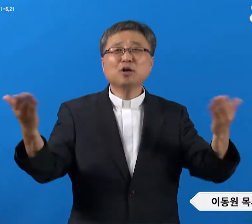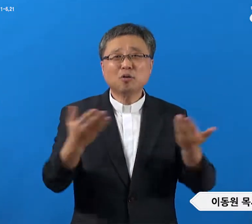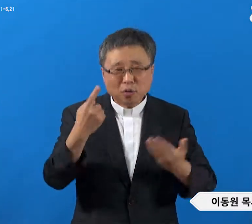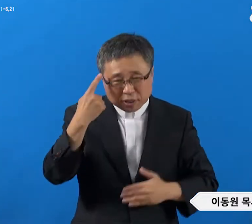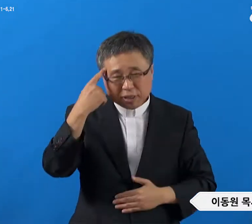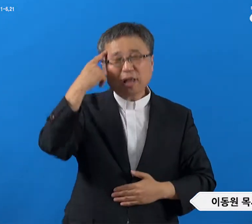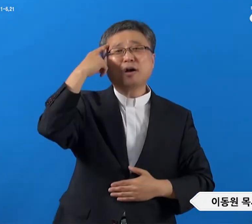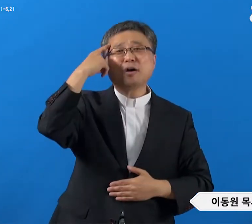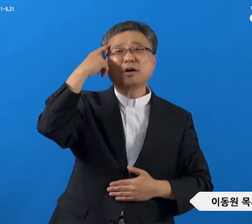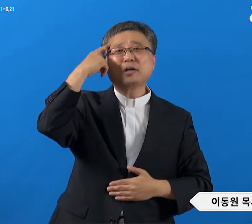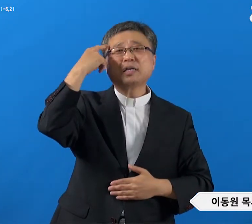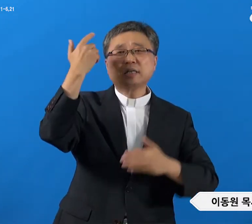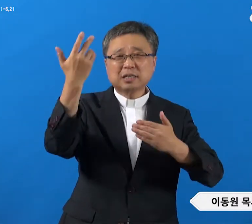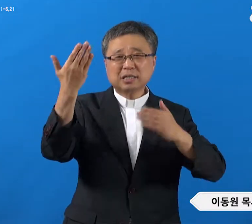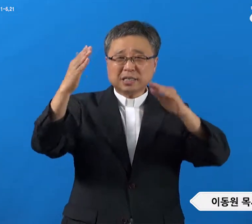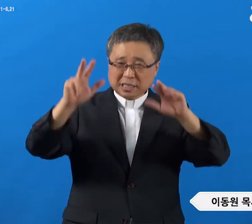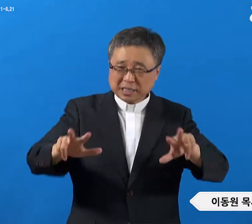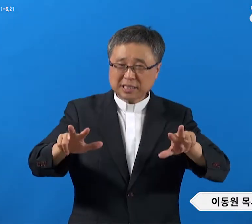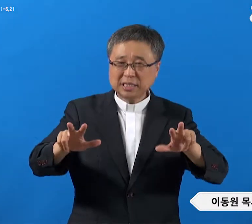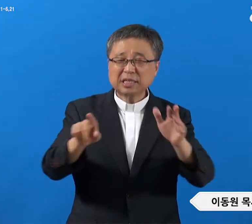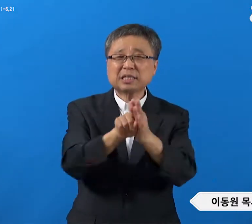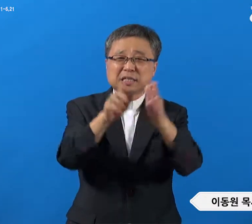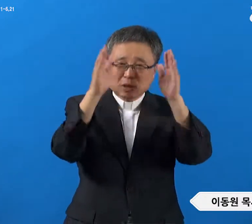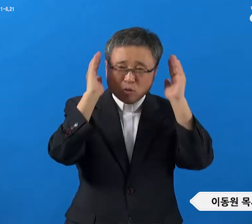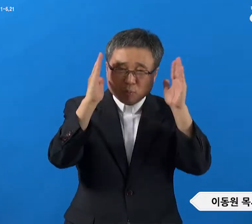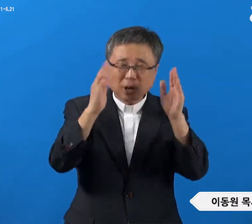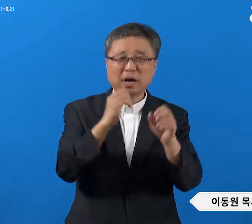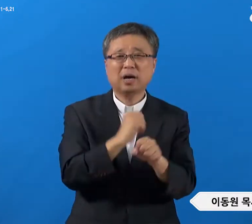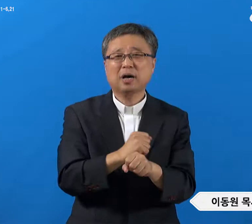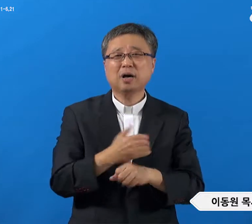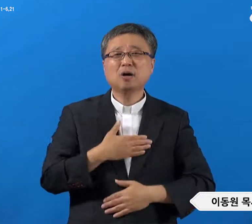사실을 깨닫고 그는 이제 신학을